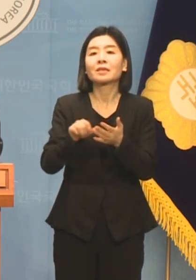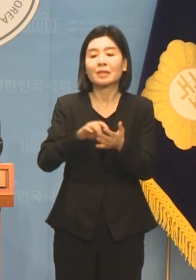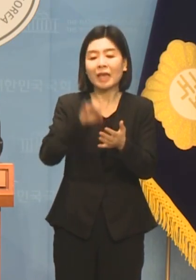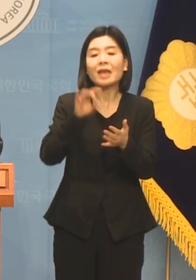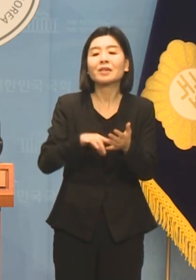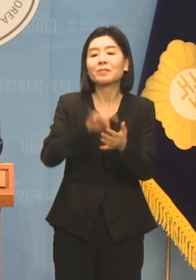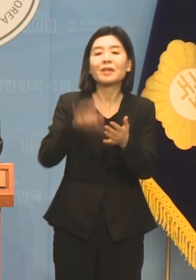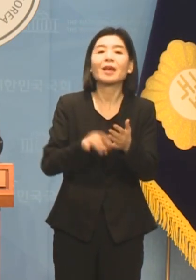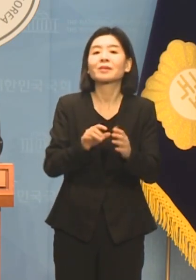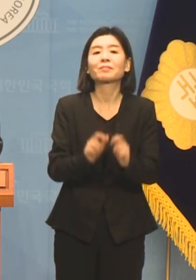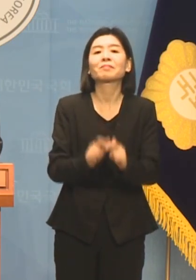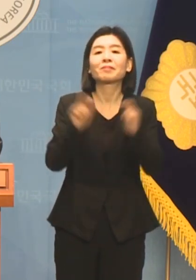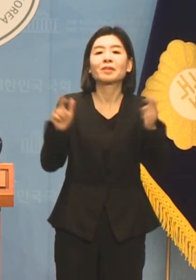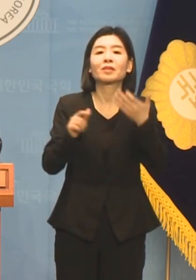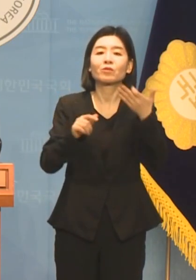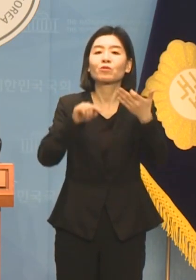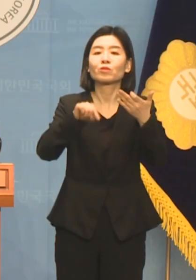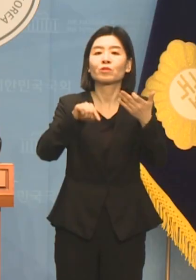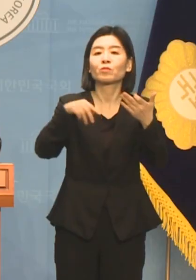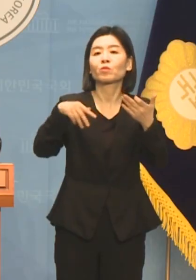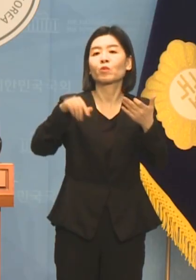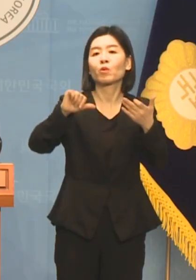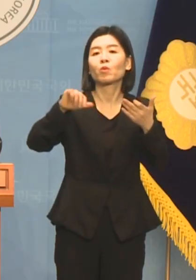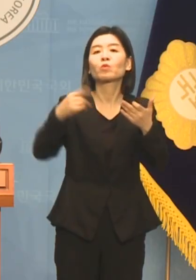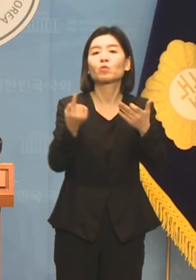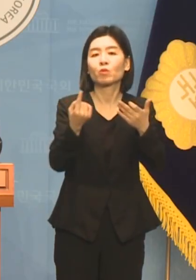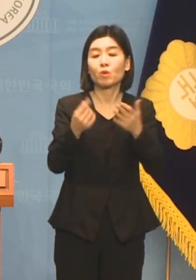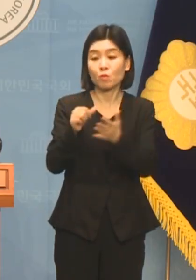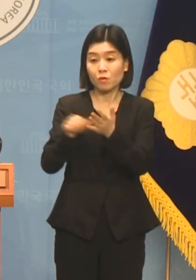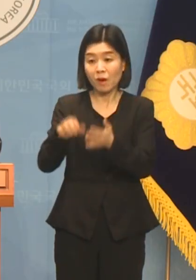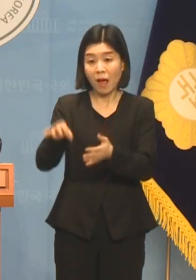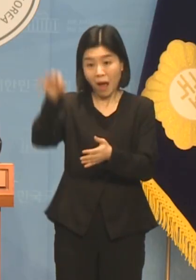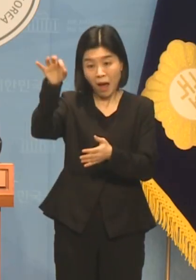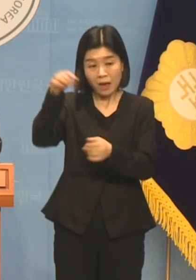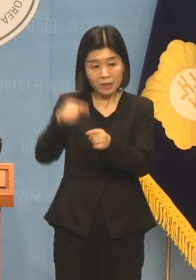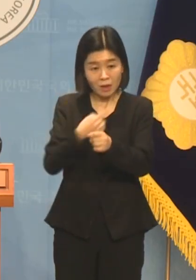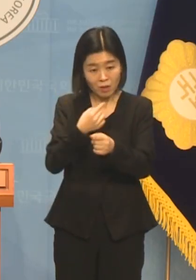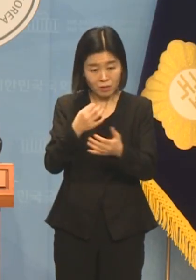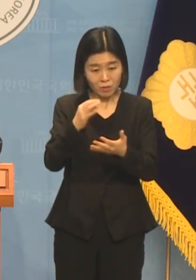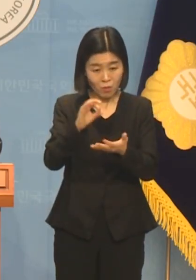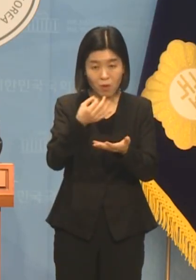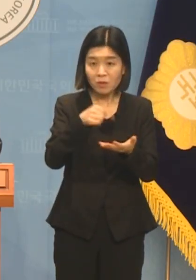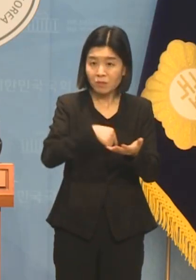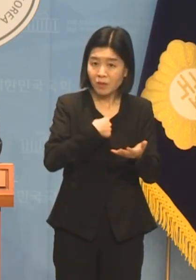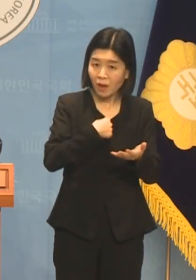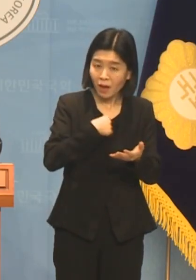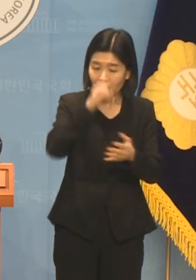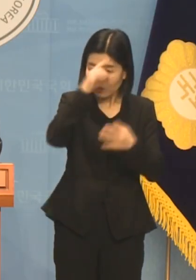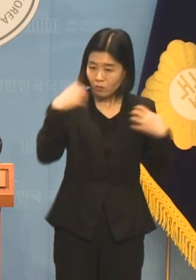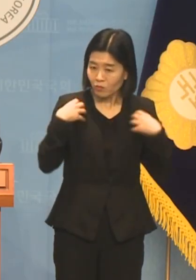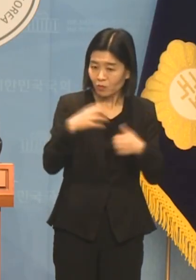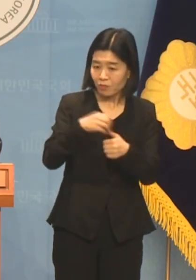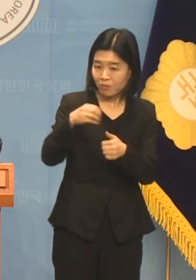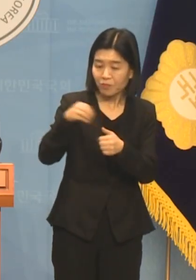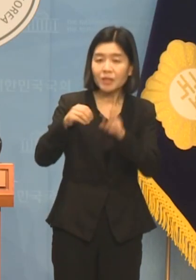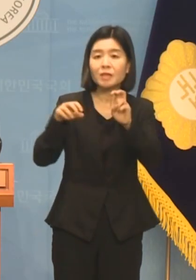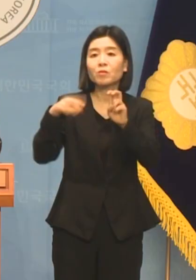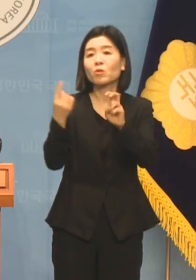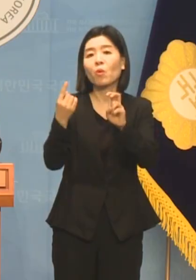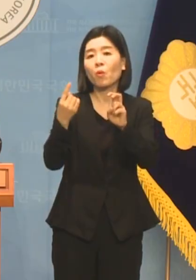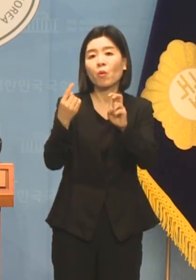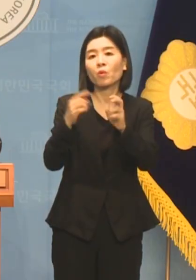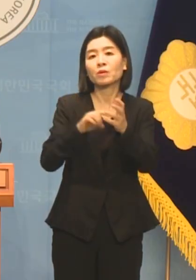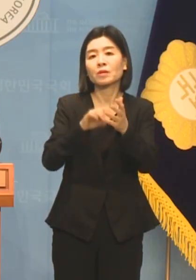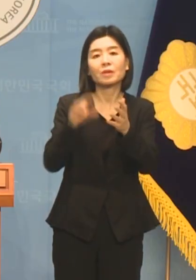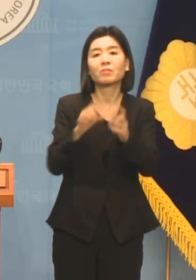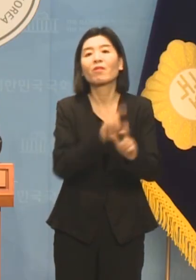19.5조 원에 달할 것으로 추정했습니다. 오직 인플레이션만으로 정부로부터 사실상 약 20조 원에 가까운 강제 증세를